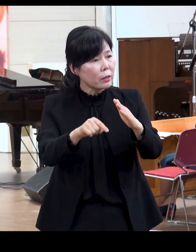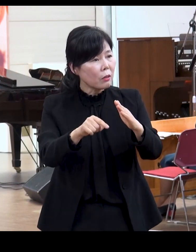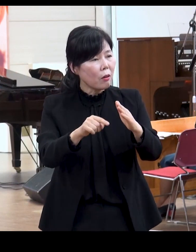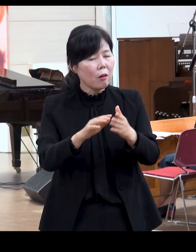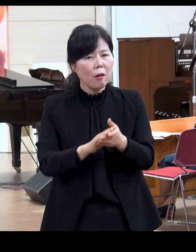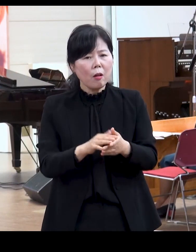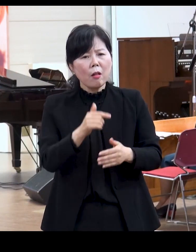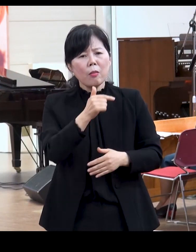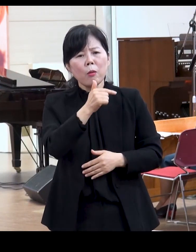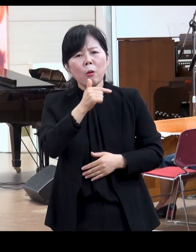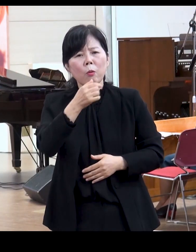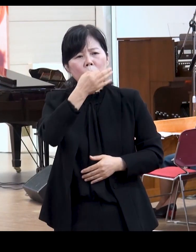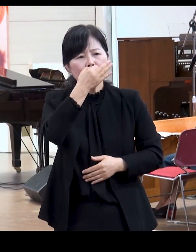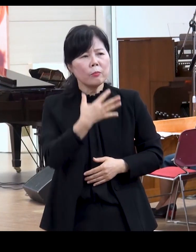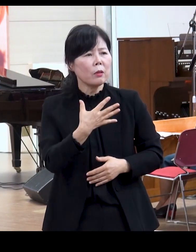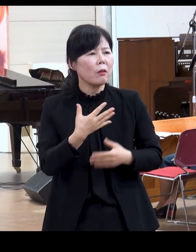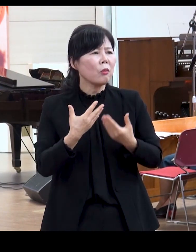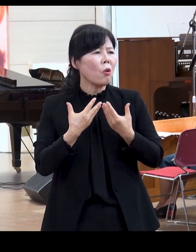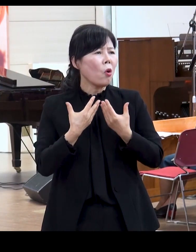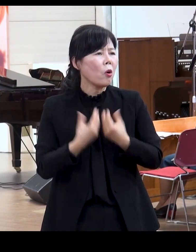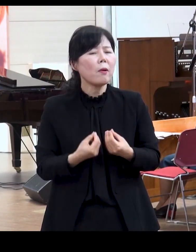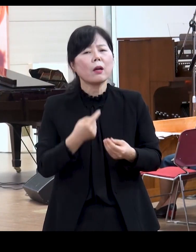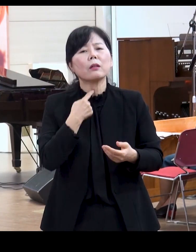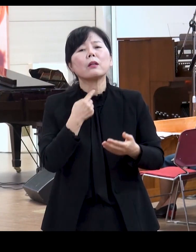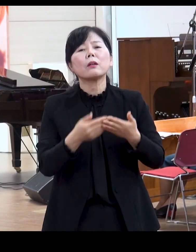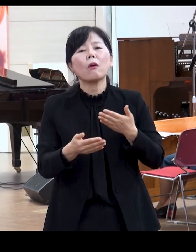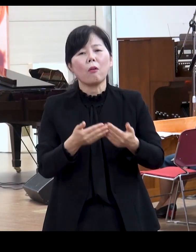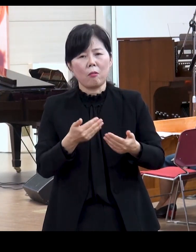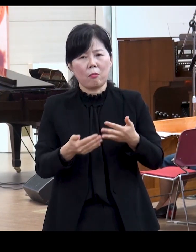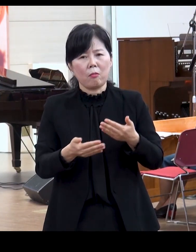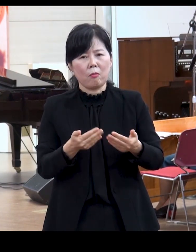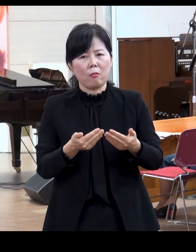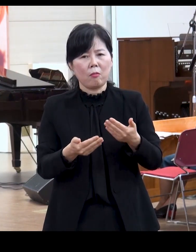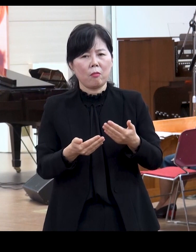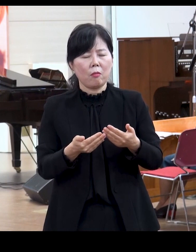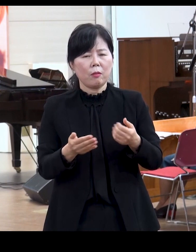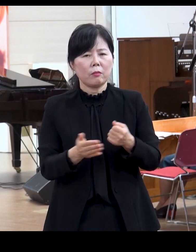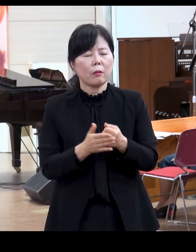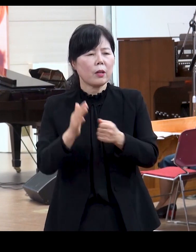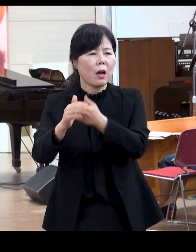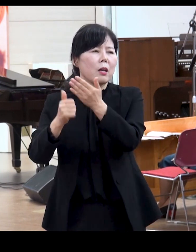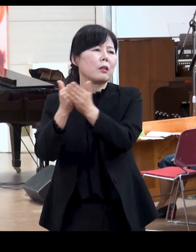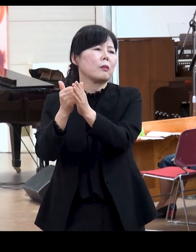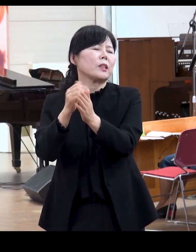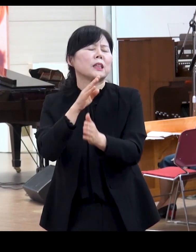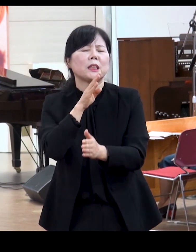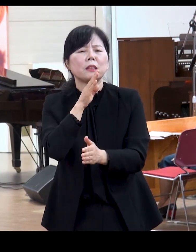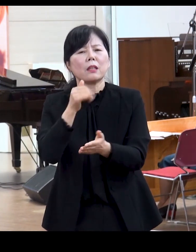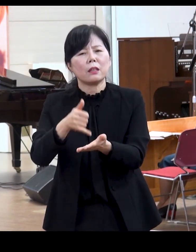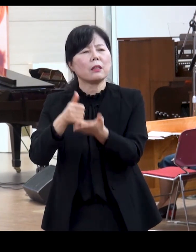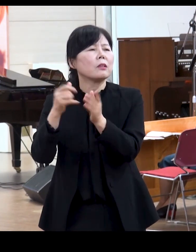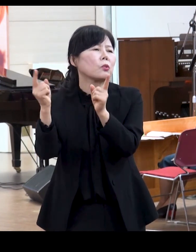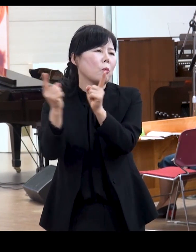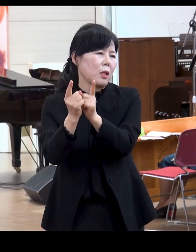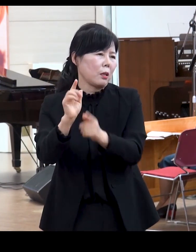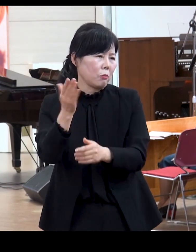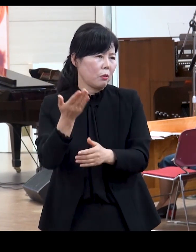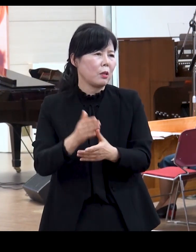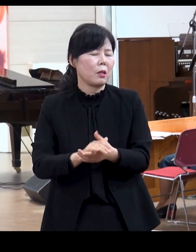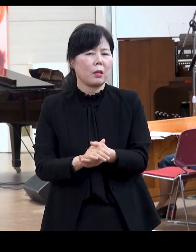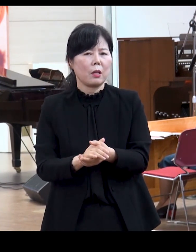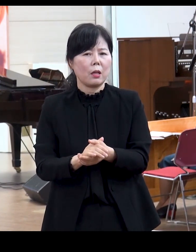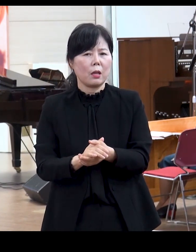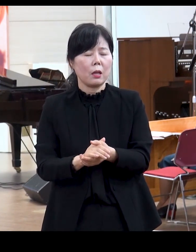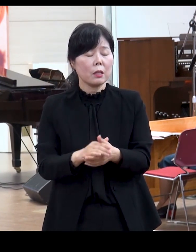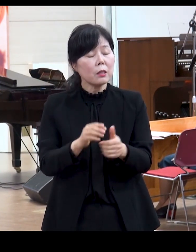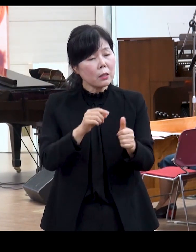거의 목숨을 끊을 정도의 어떤 좌절 속에 빠져 있는 그 자리에서 하나님을 만났다는 거예요.